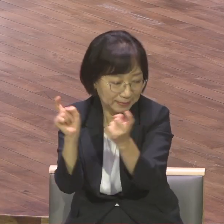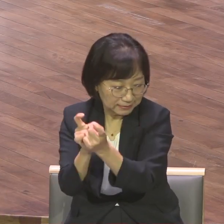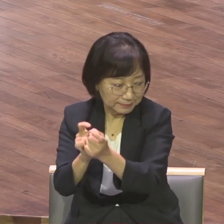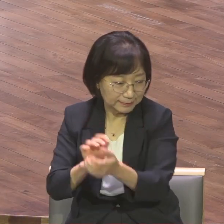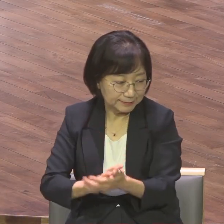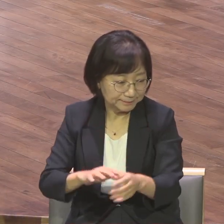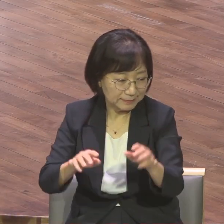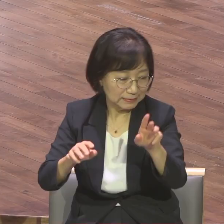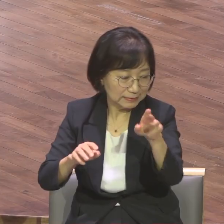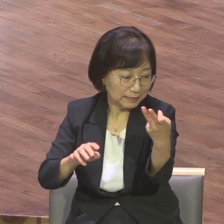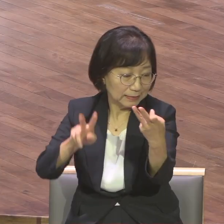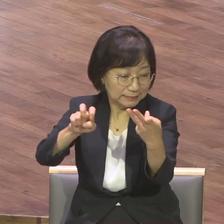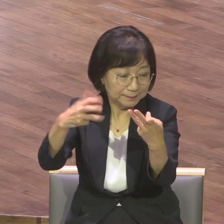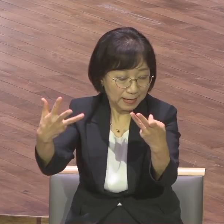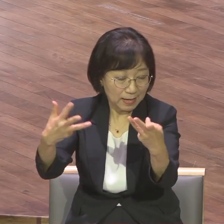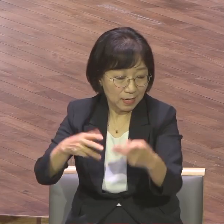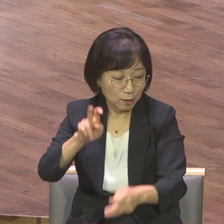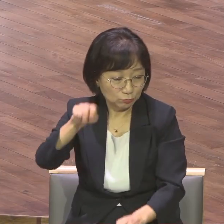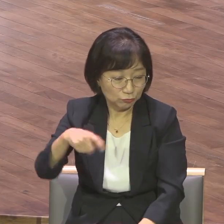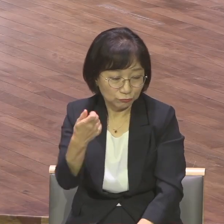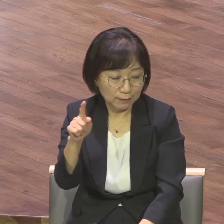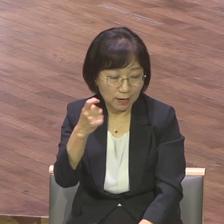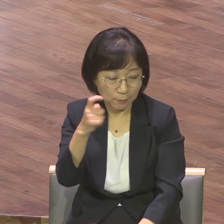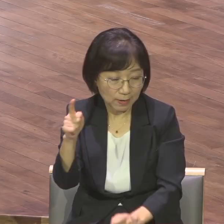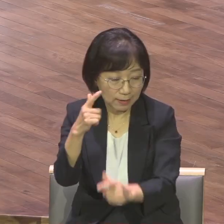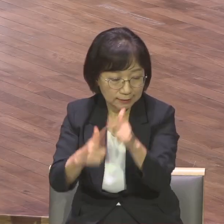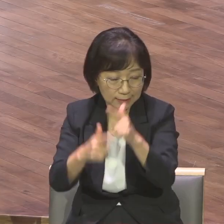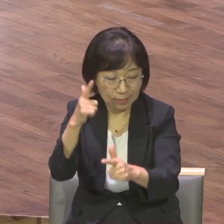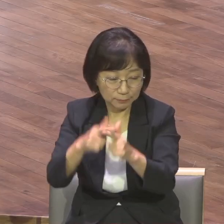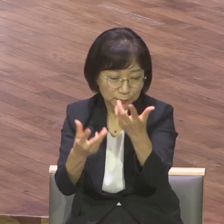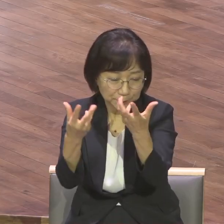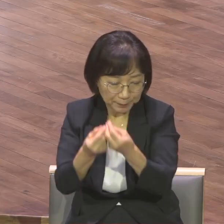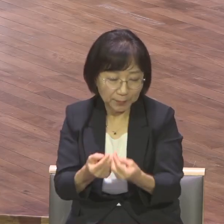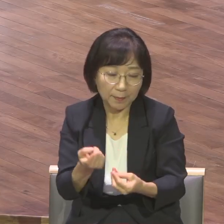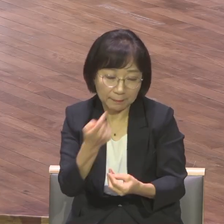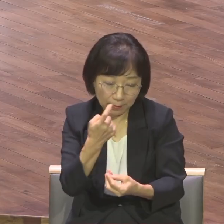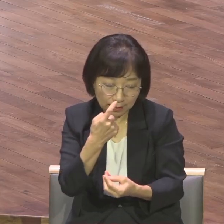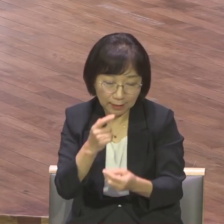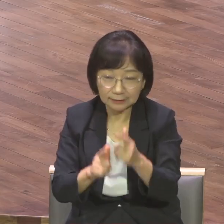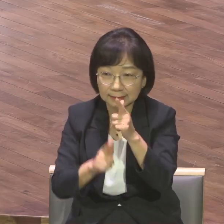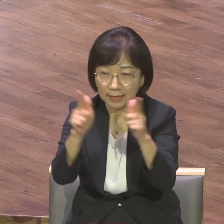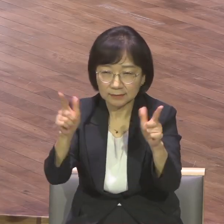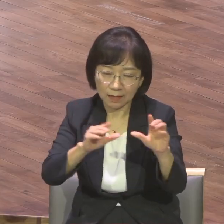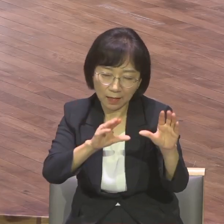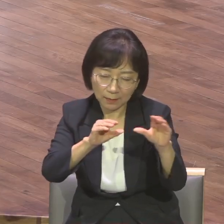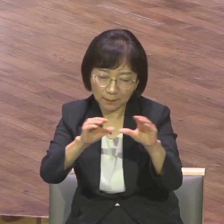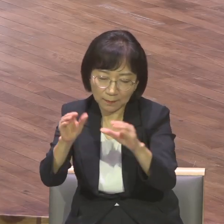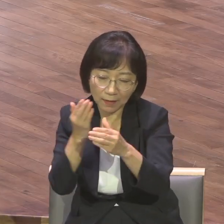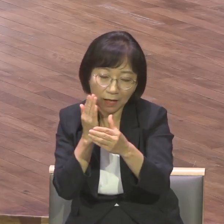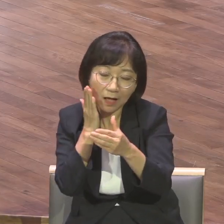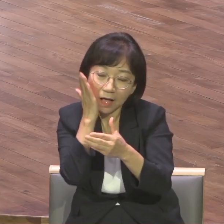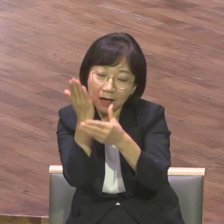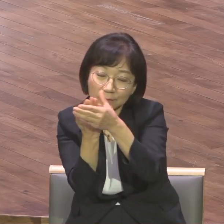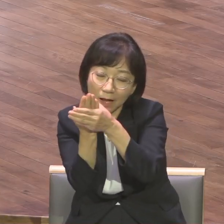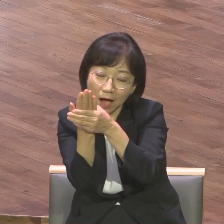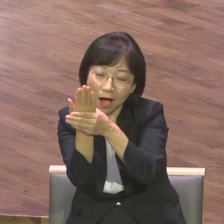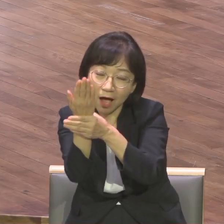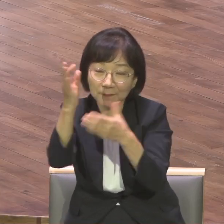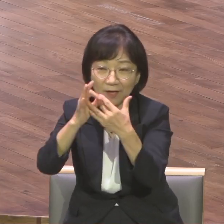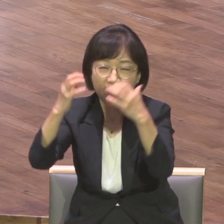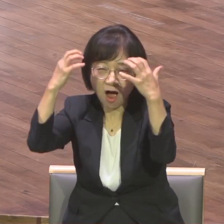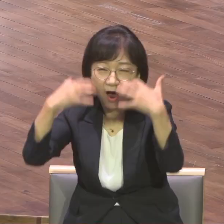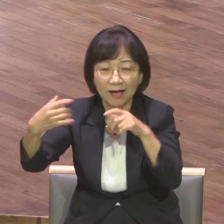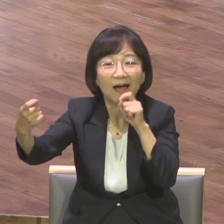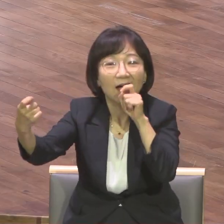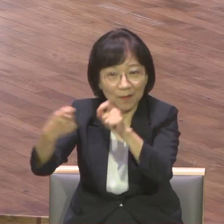무화과 나무의 비유를 배우라. 그 가지가 연하여지고 잎사귀를 내면 여름이 가까운 줄 아나니 이와 같이